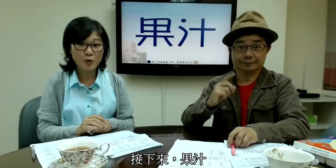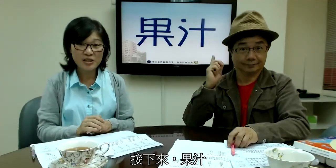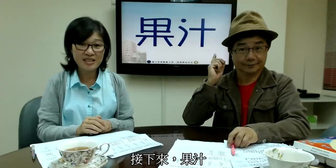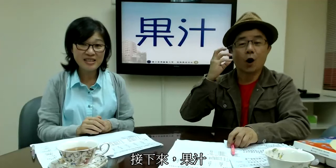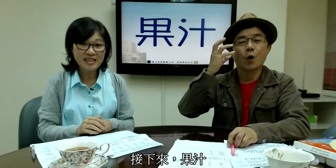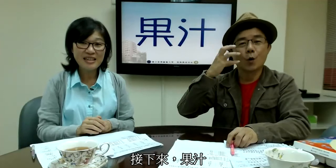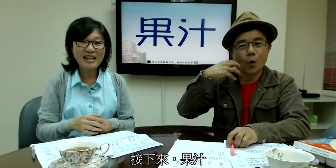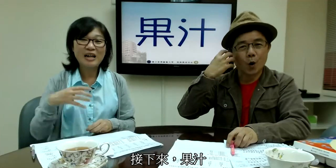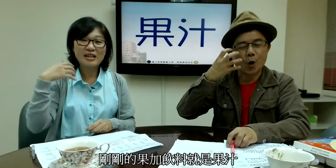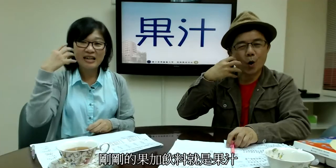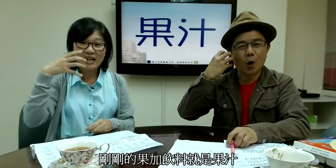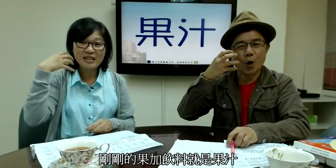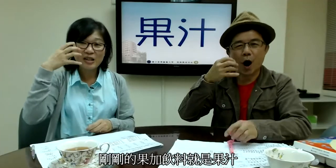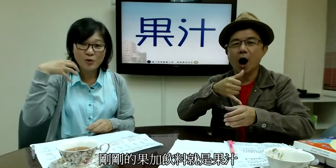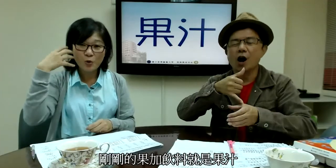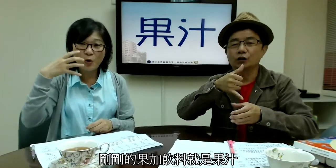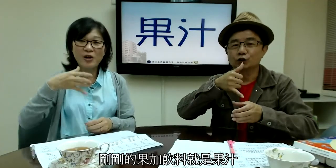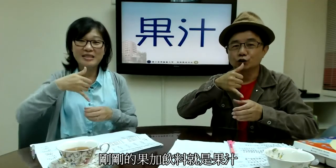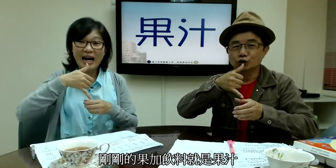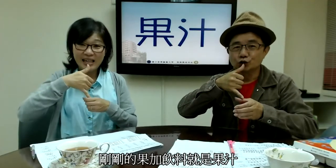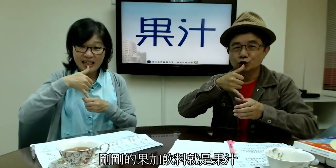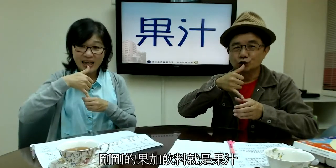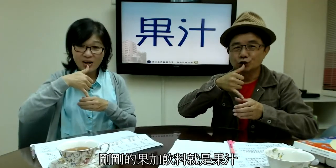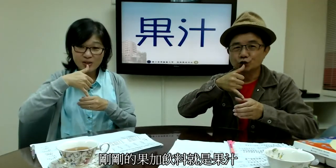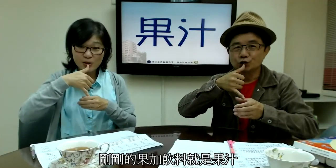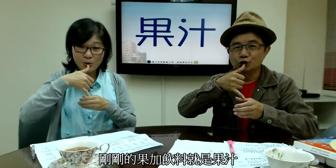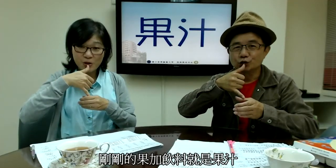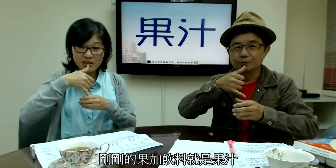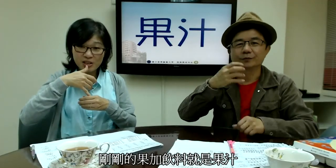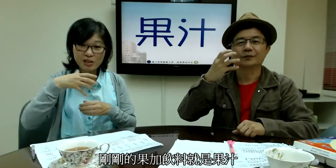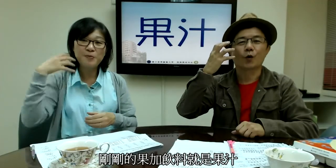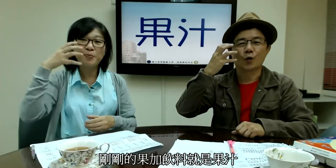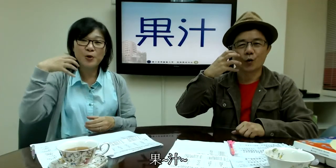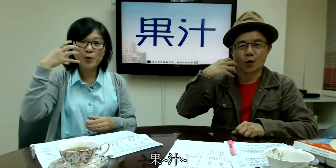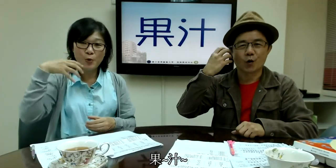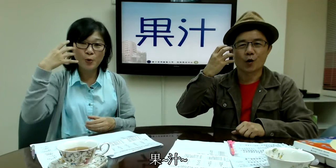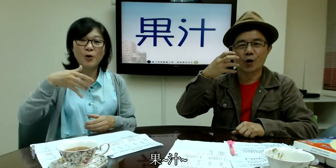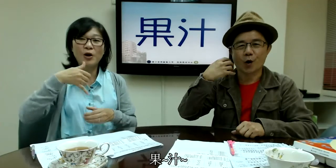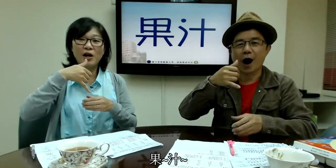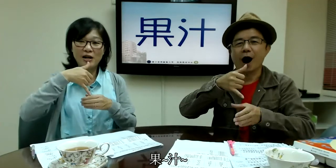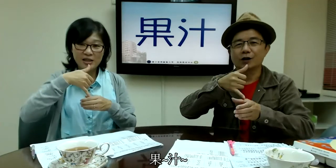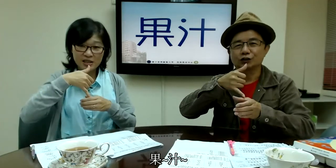汁，刚刚果加饮料就是果汁，果汁，